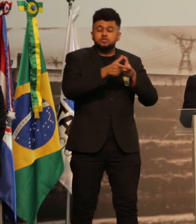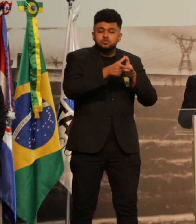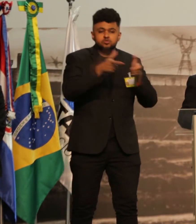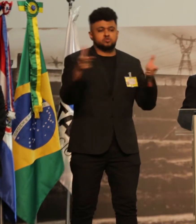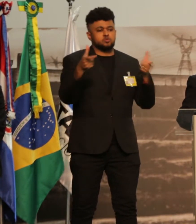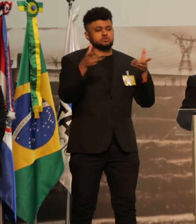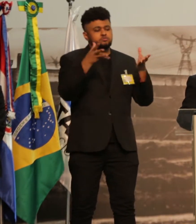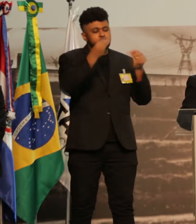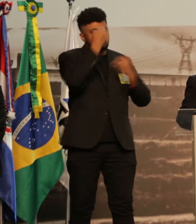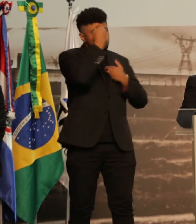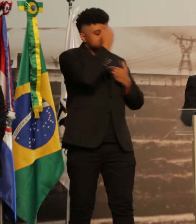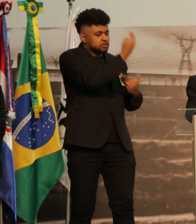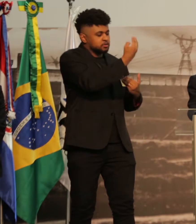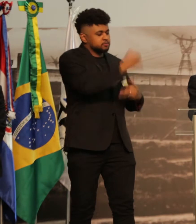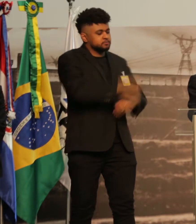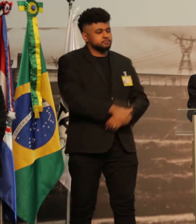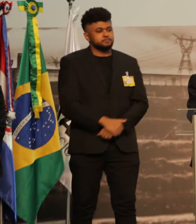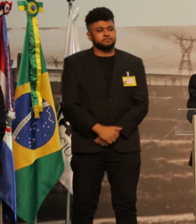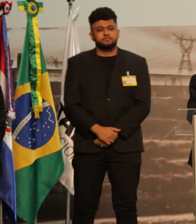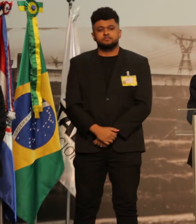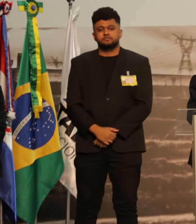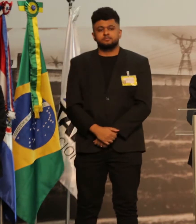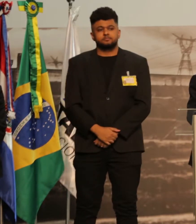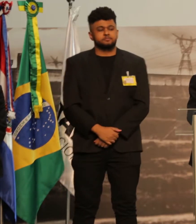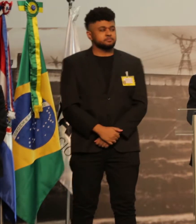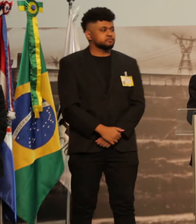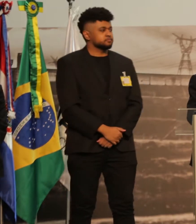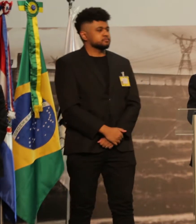sorte e muito obrigado.